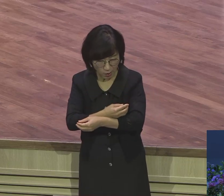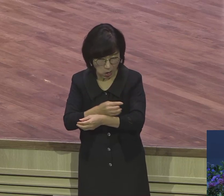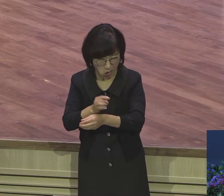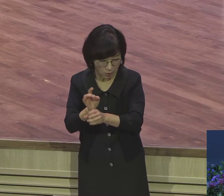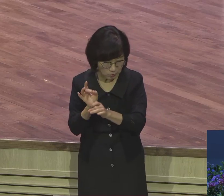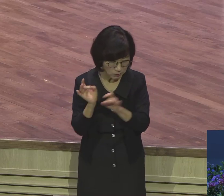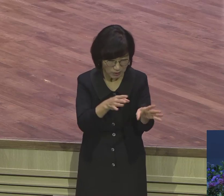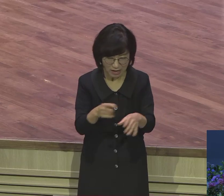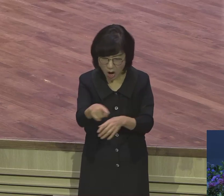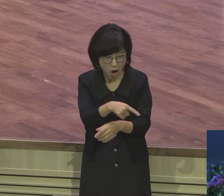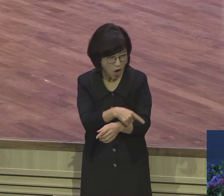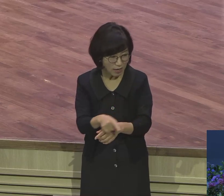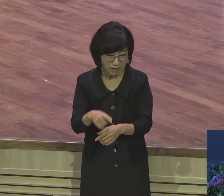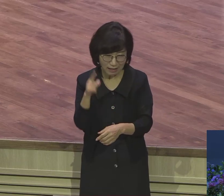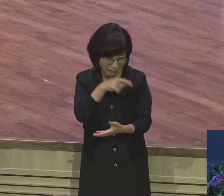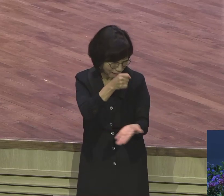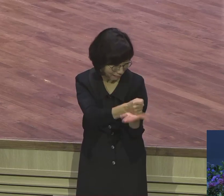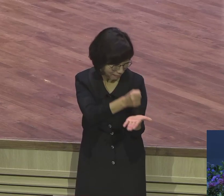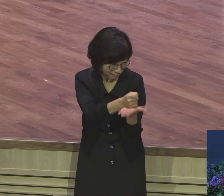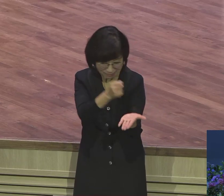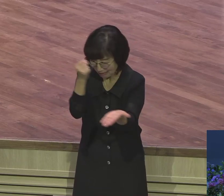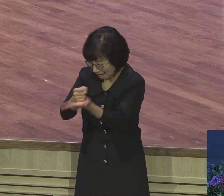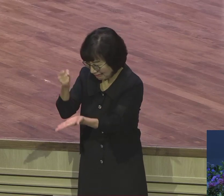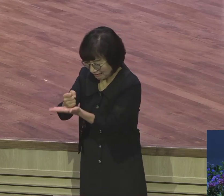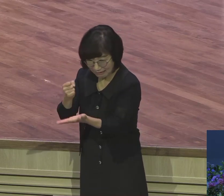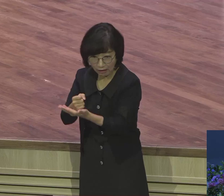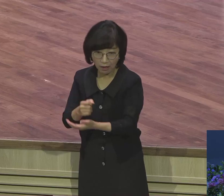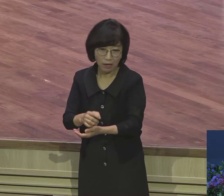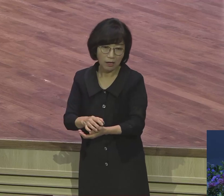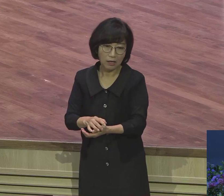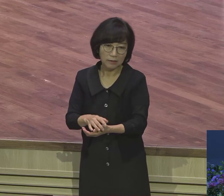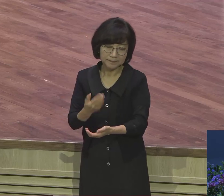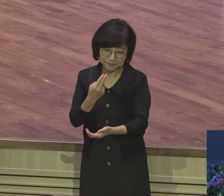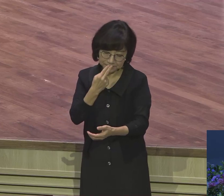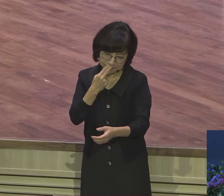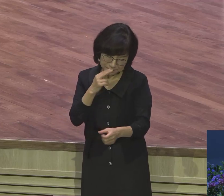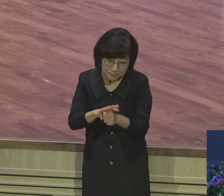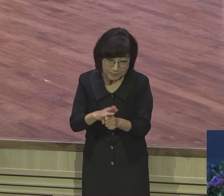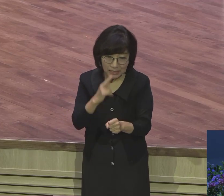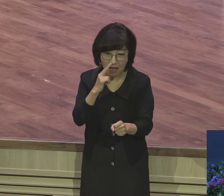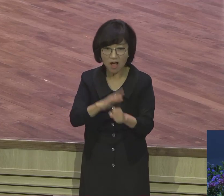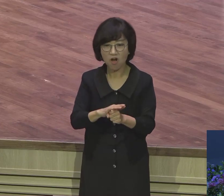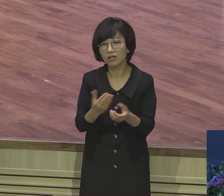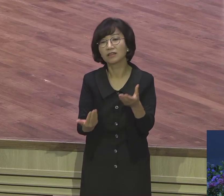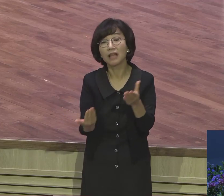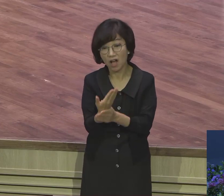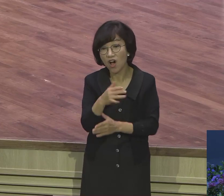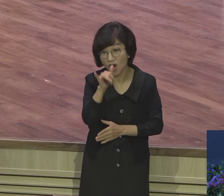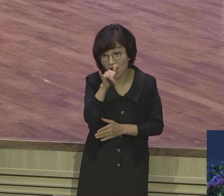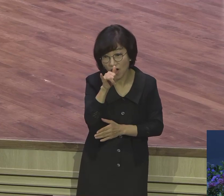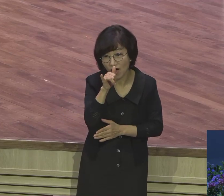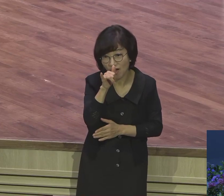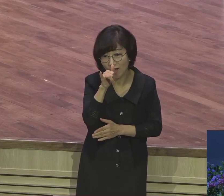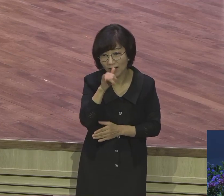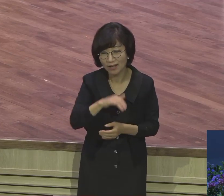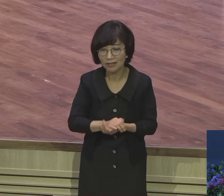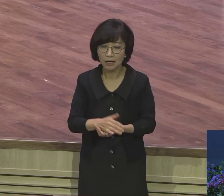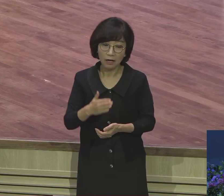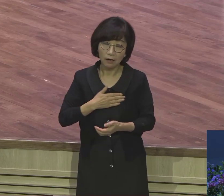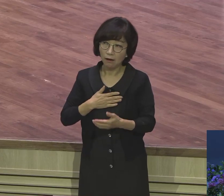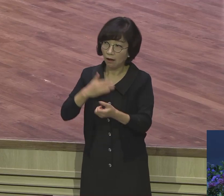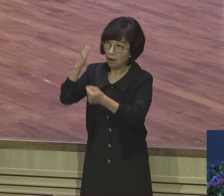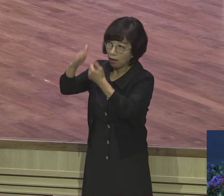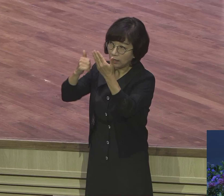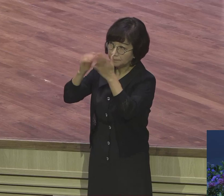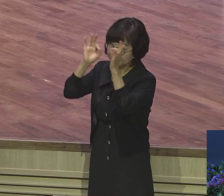이감 붙이고 상상도 못하는 희한한 거 억울한 일이 많이 생겨요. 나는 최선을 하날배